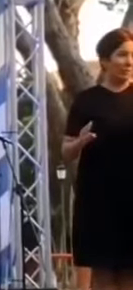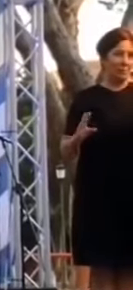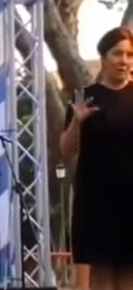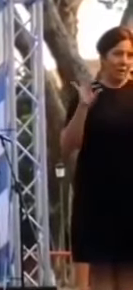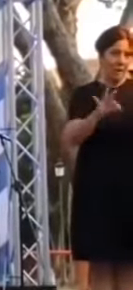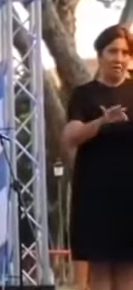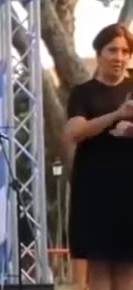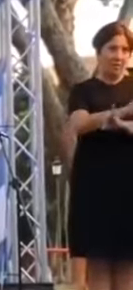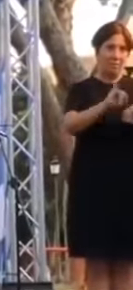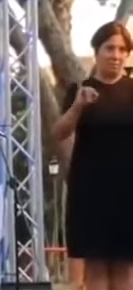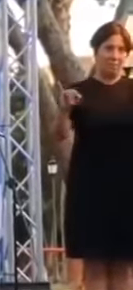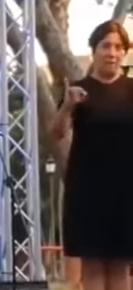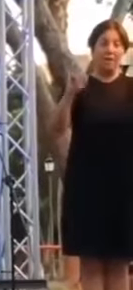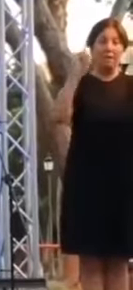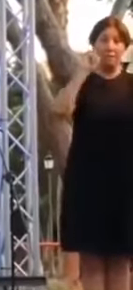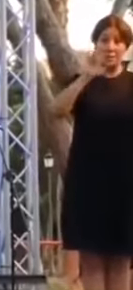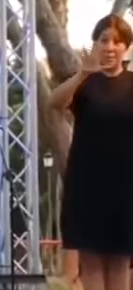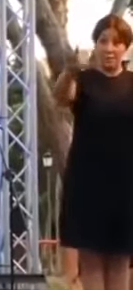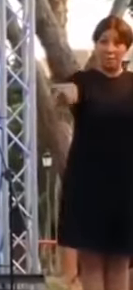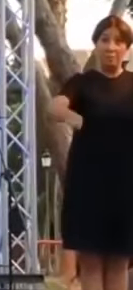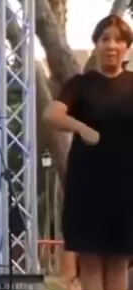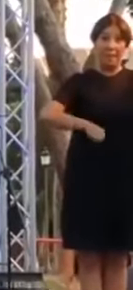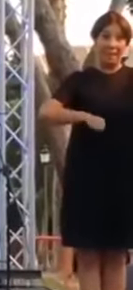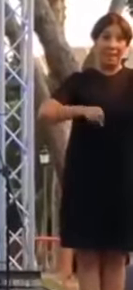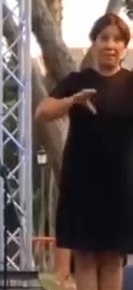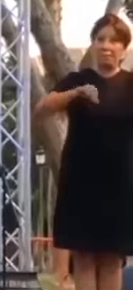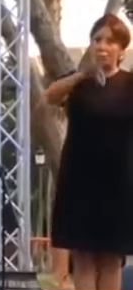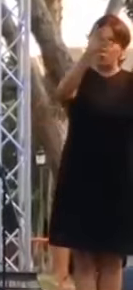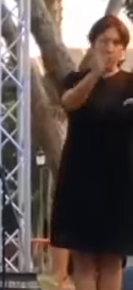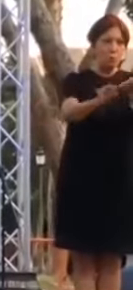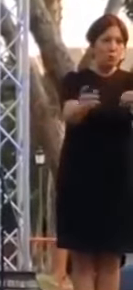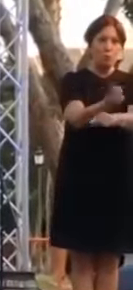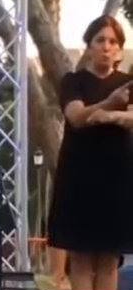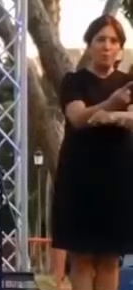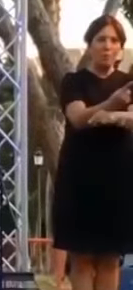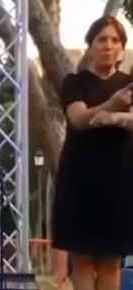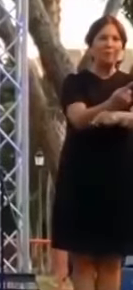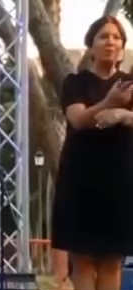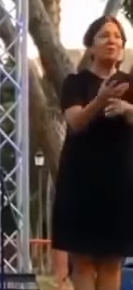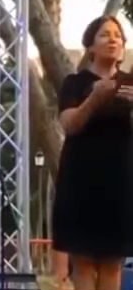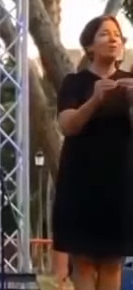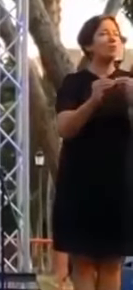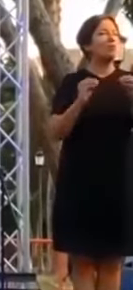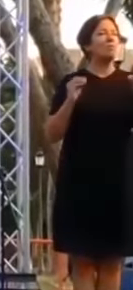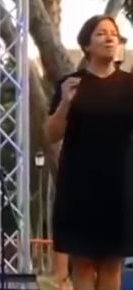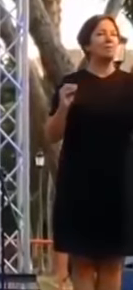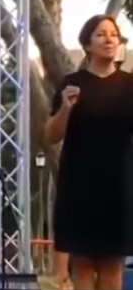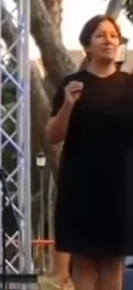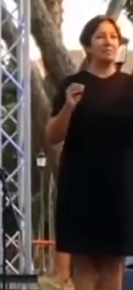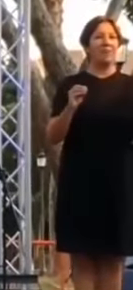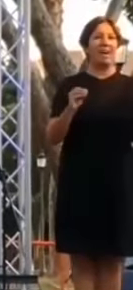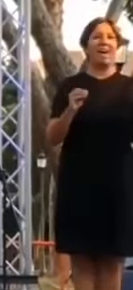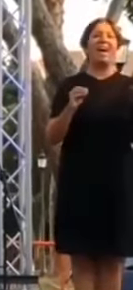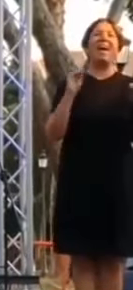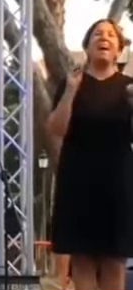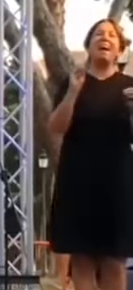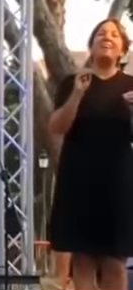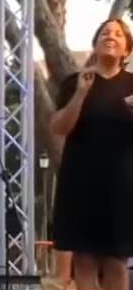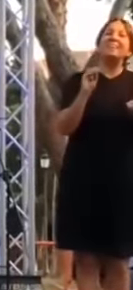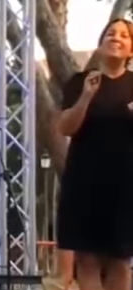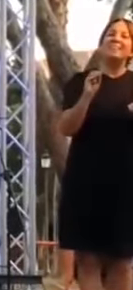non arrivano mai. Se li devono prendere, li prendono subito. Ma come si fa a chiedere